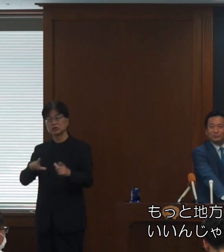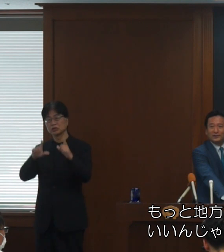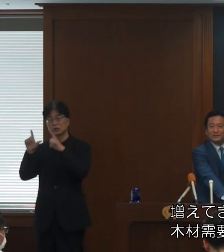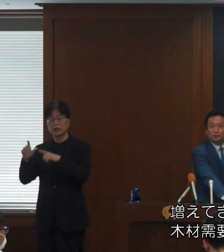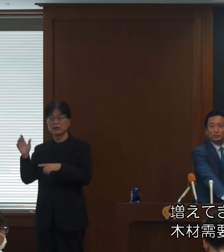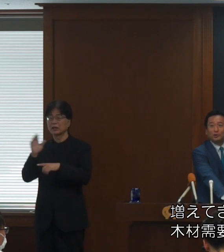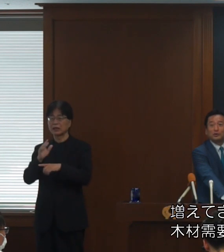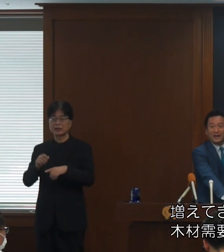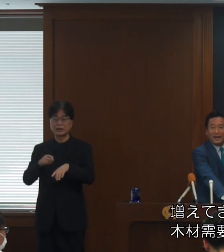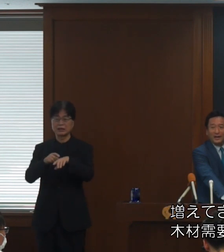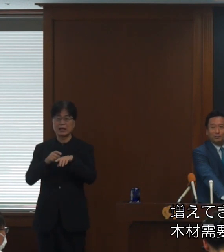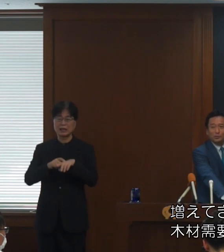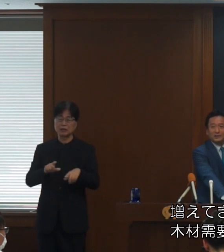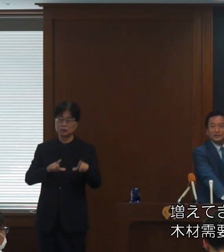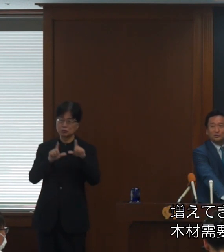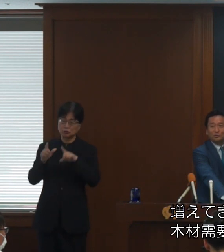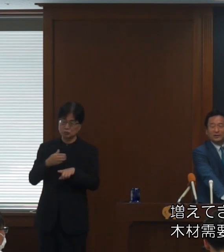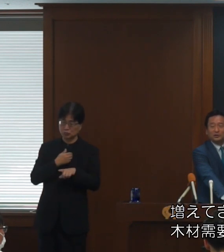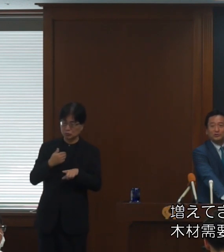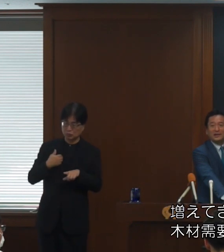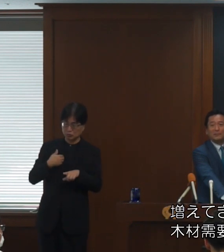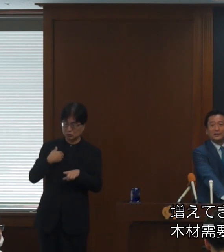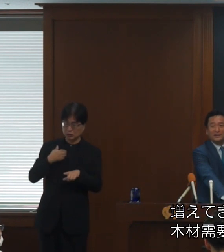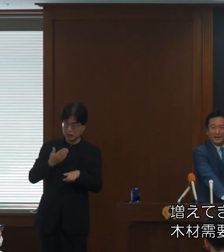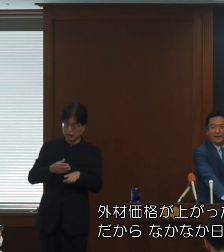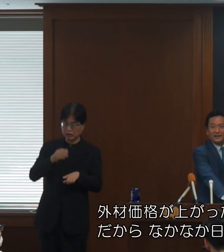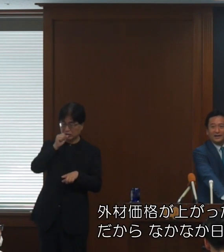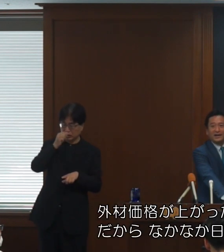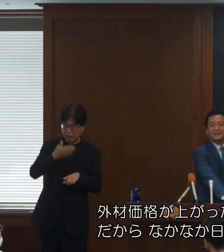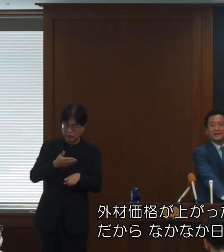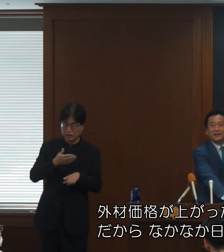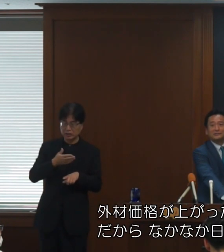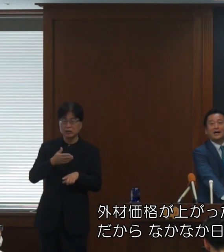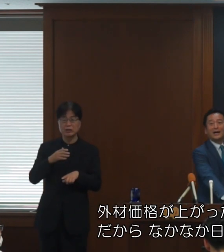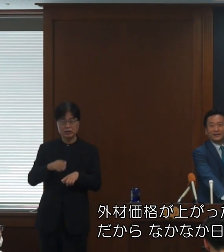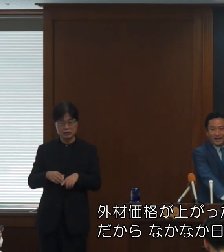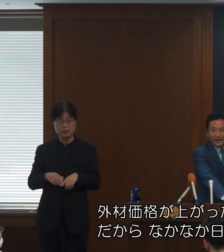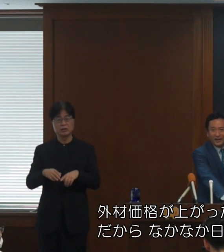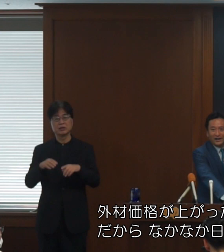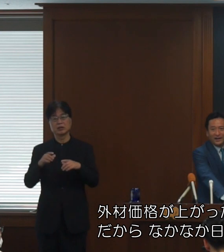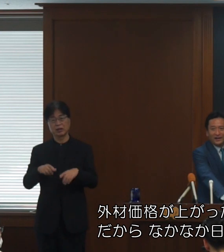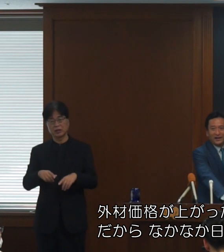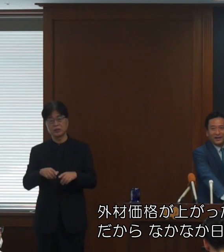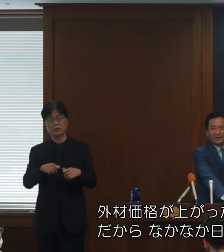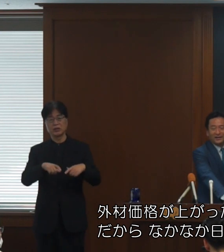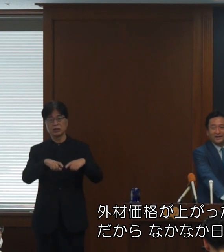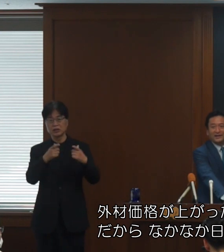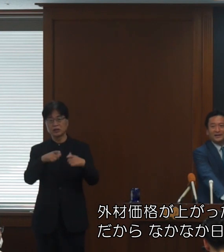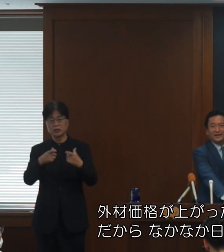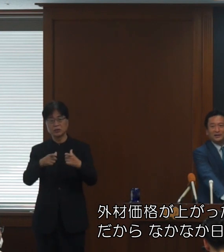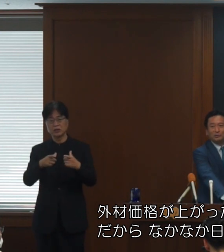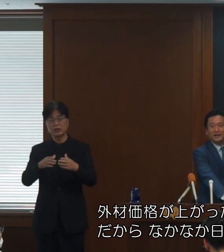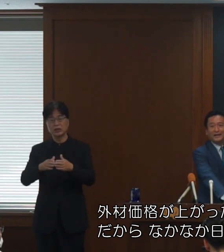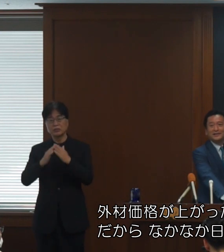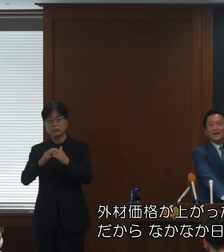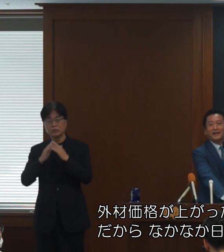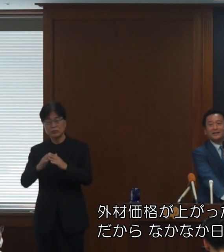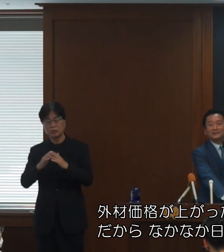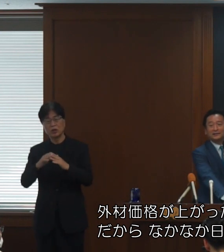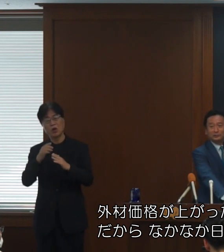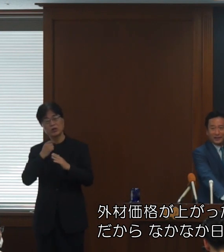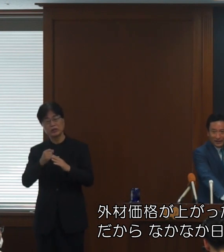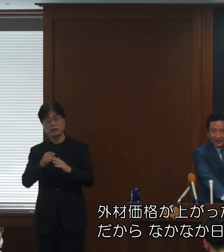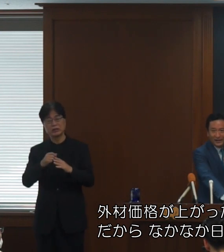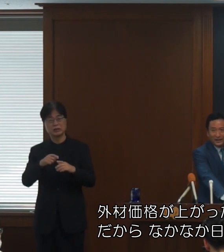かって人が増えてきたことによって木材需要が急に高まって外在価格が上がっただからなかなか日本に